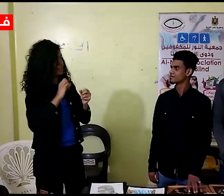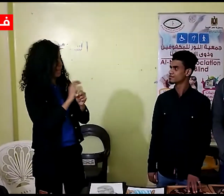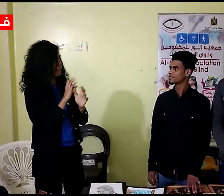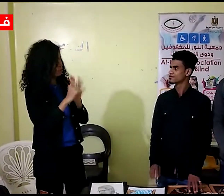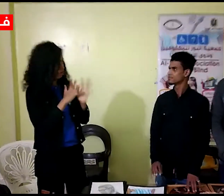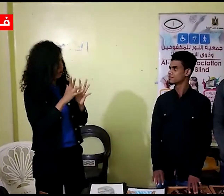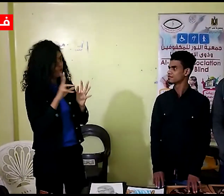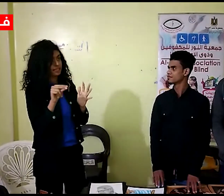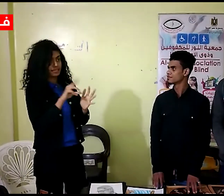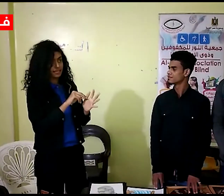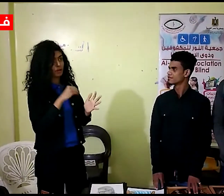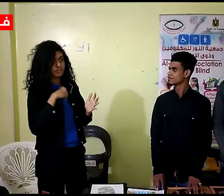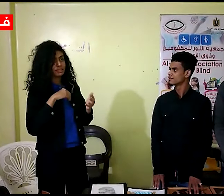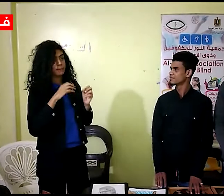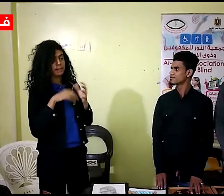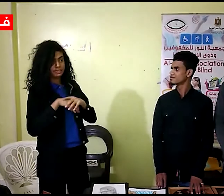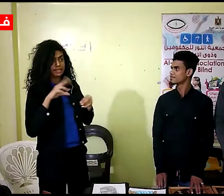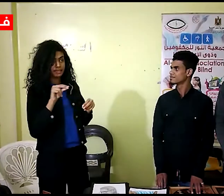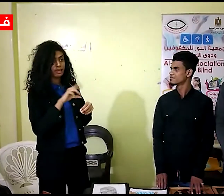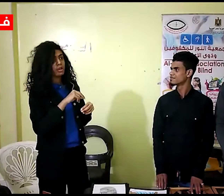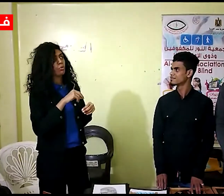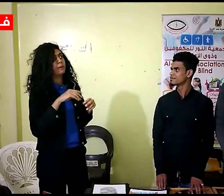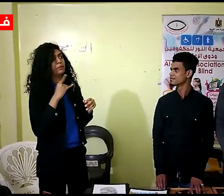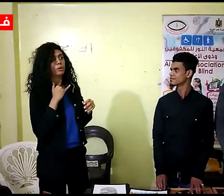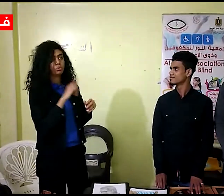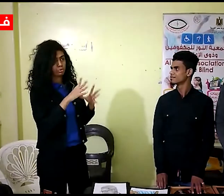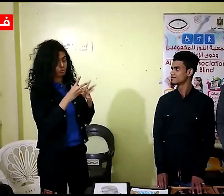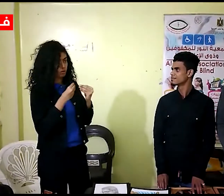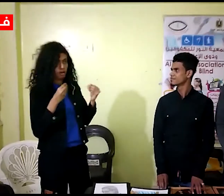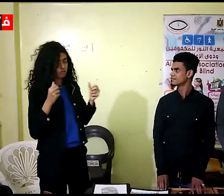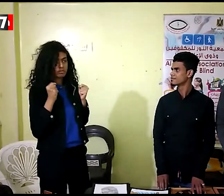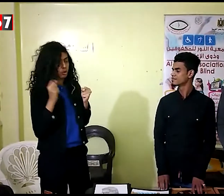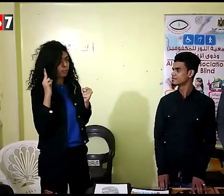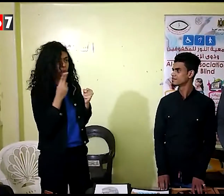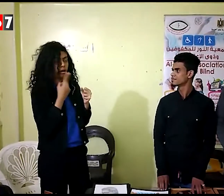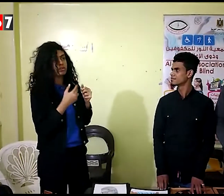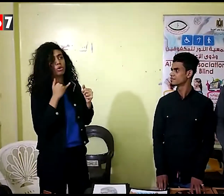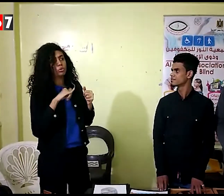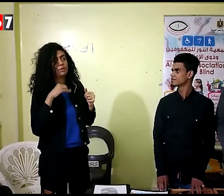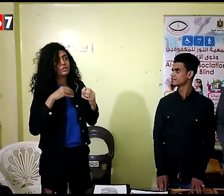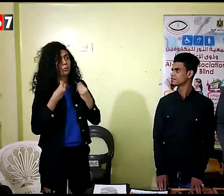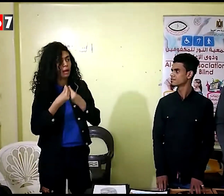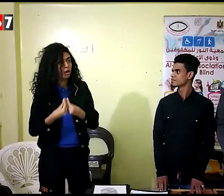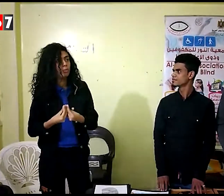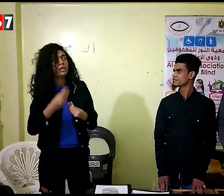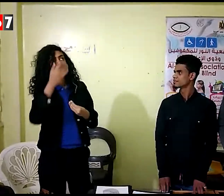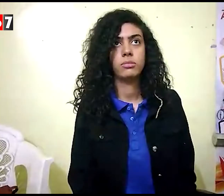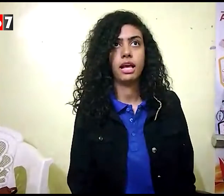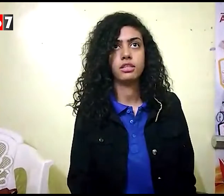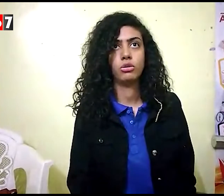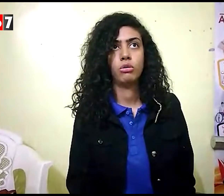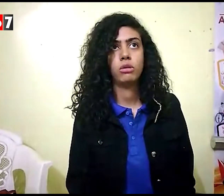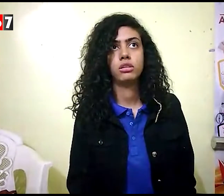موضوع يعني الاعاقه السمعيه بيأثر عليهم ولا هم بيشتغلوا شغل عادي يمكن افضل من ما بيأثرش